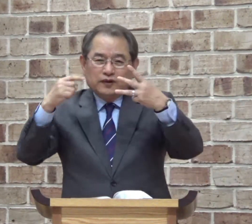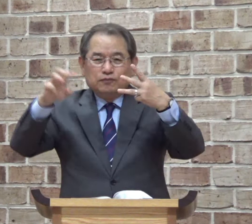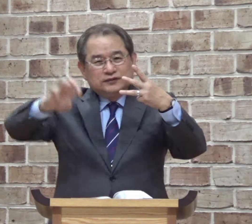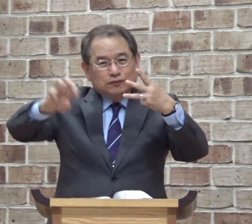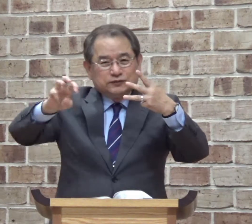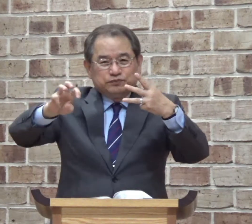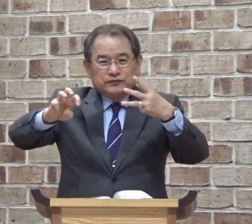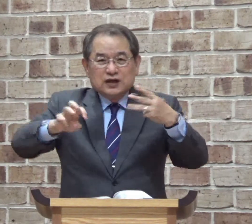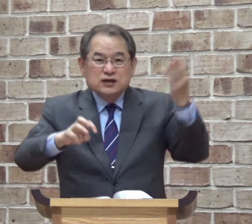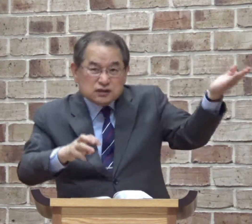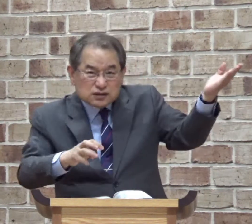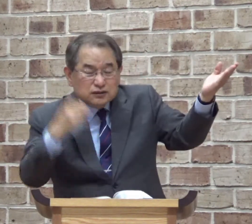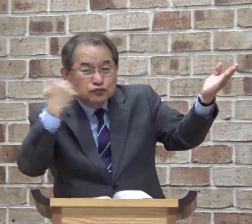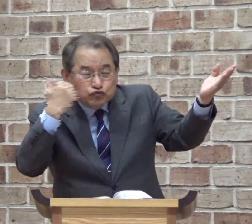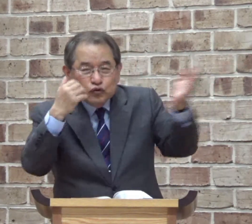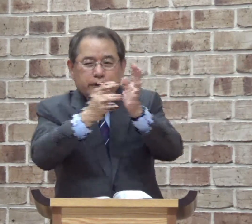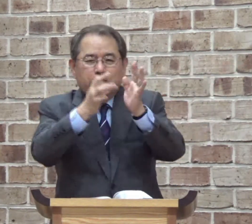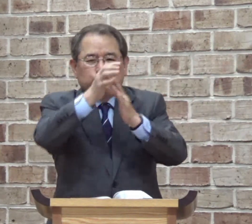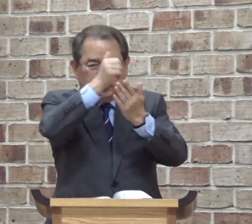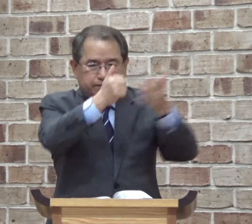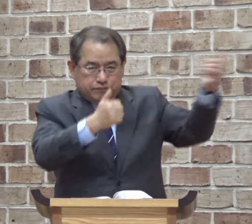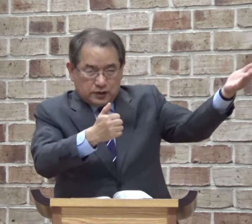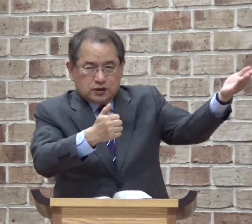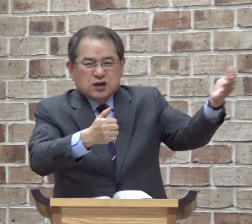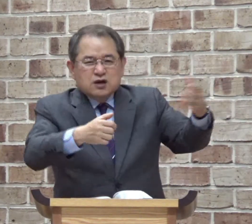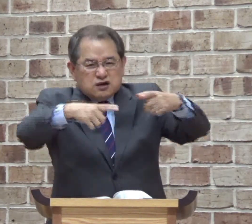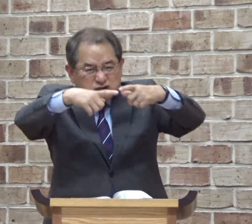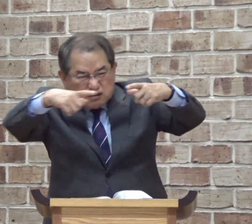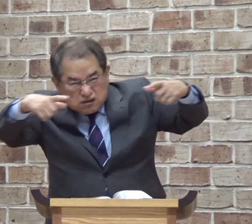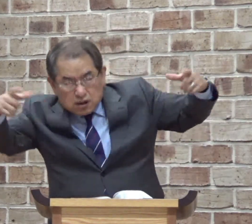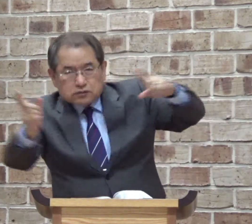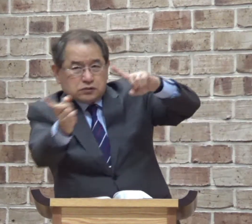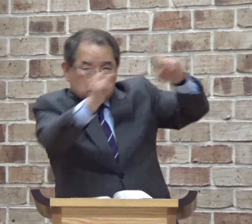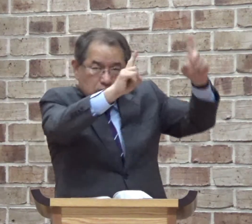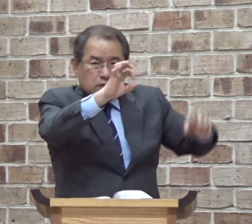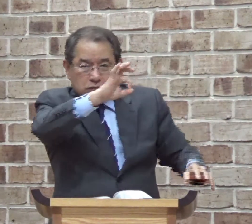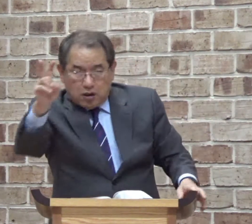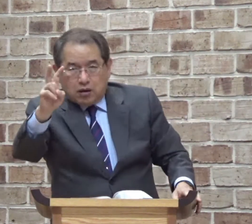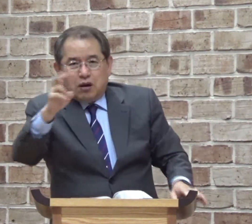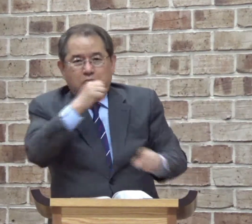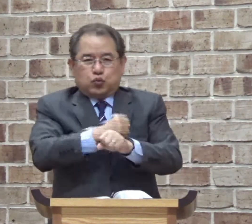예수님 그는 흥하여야 하겠고 나는 쇠하여야 하리라 하니라.